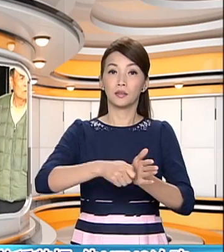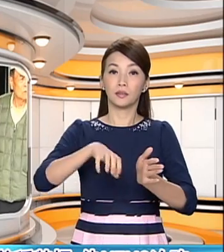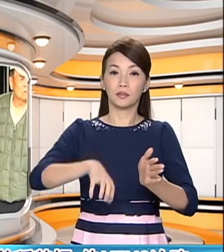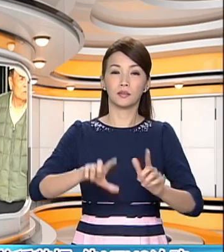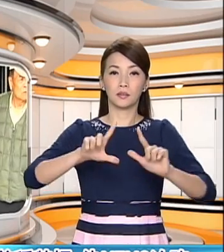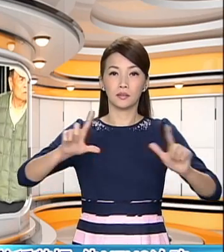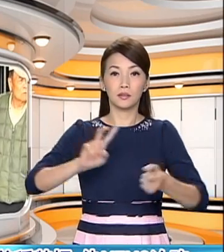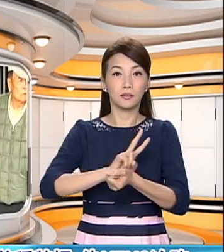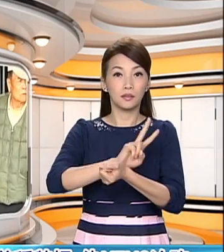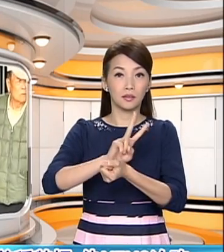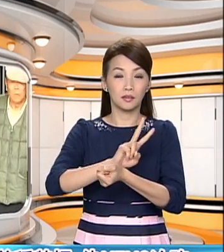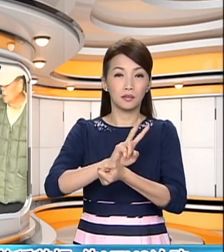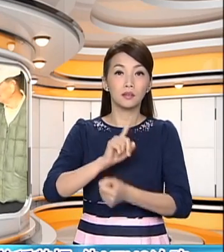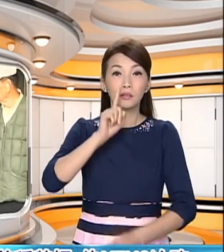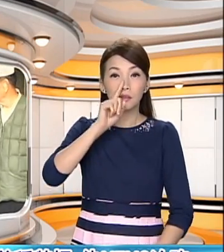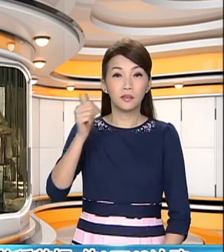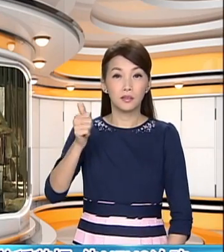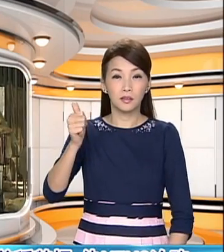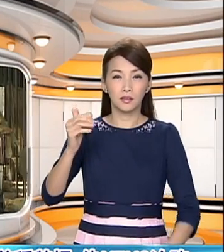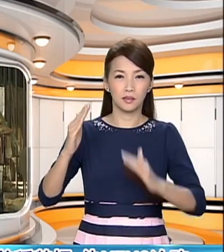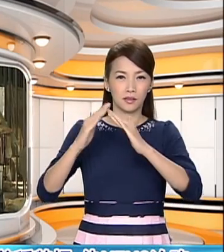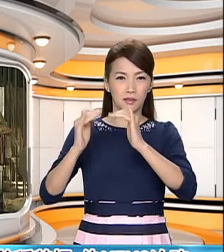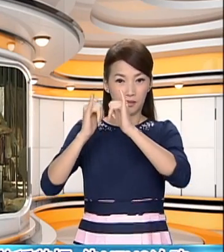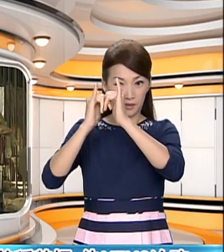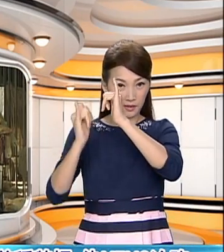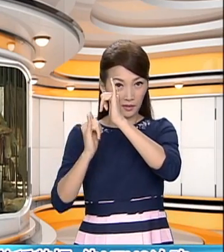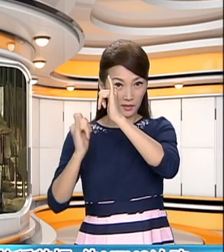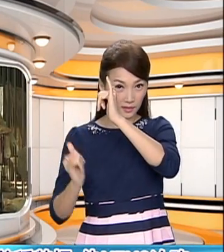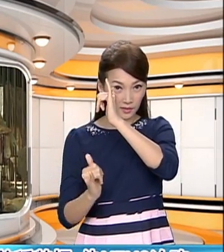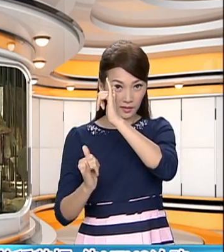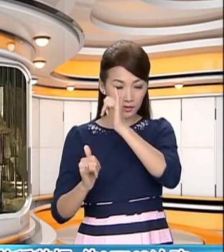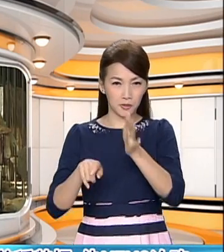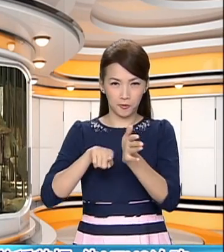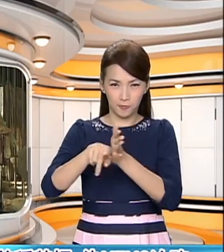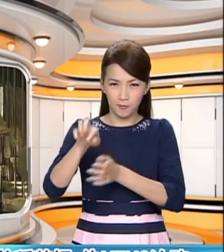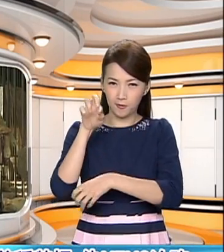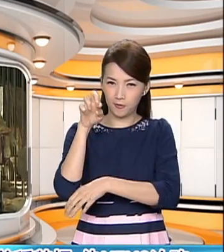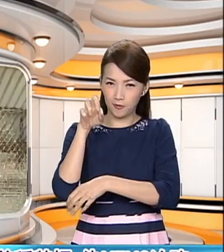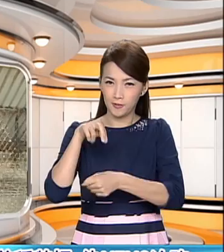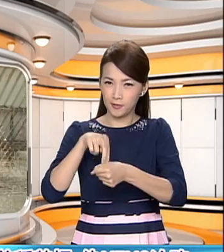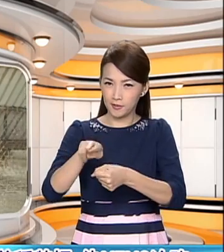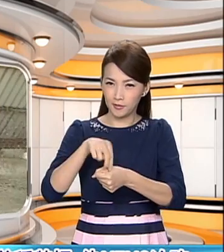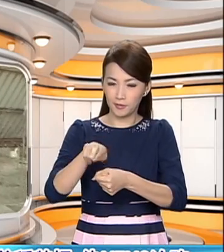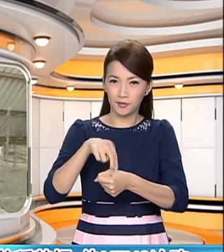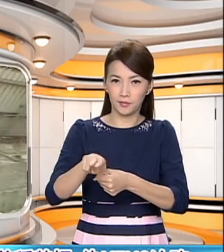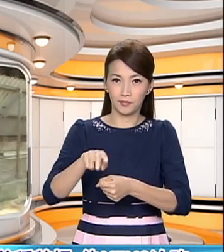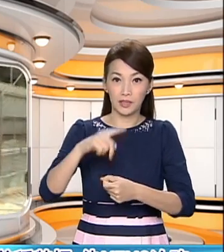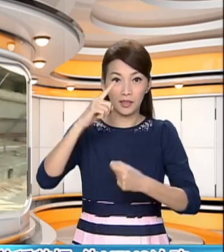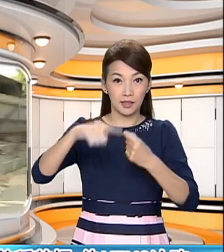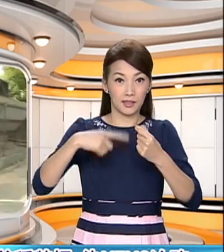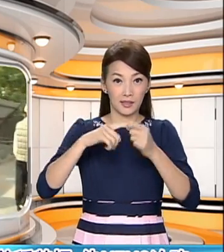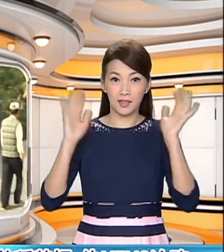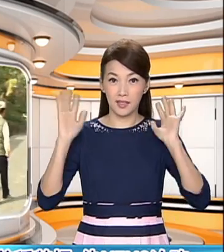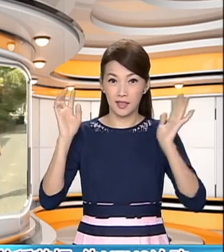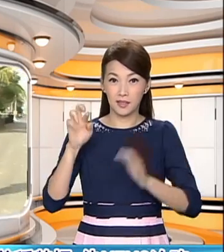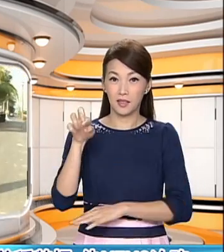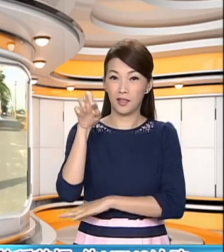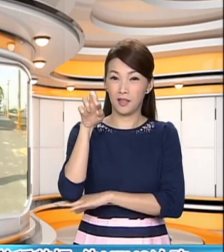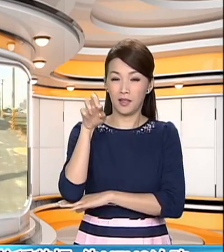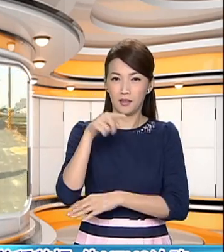嘉义县大林的陈姓家族，每年供应200万只雏鹅给养鹅业者，全台市占